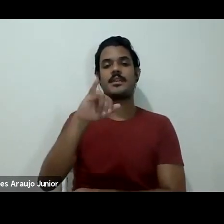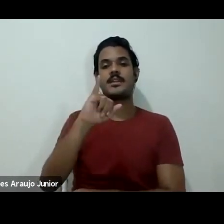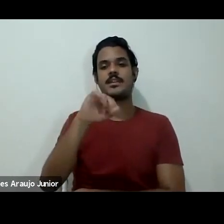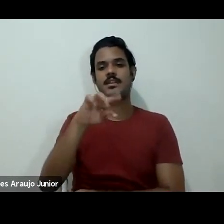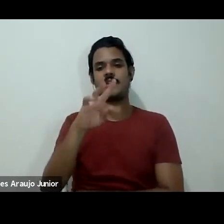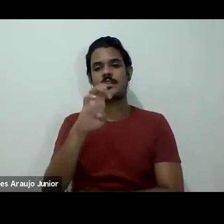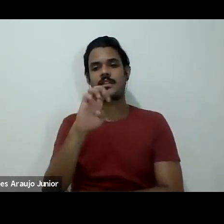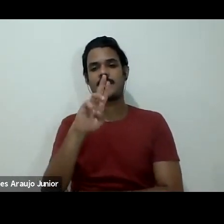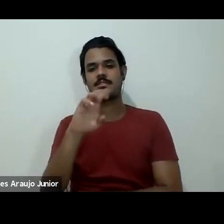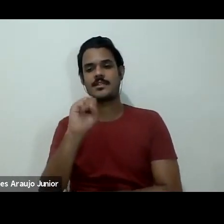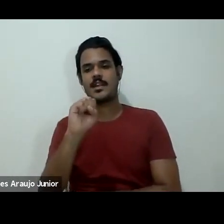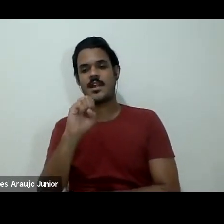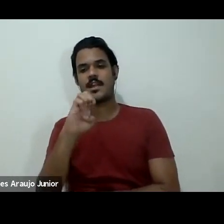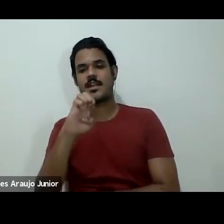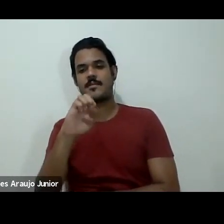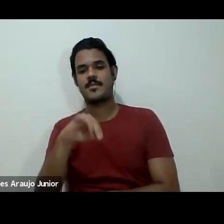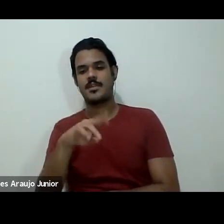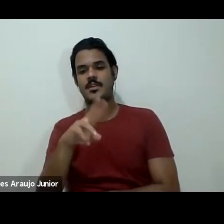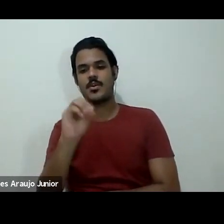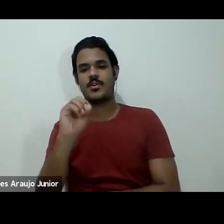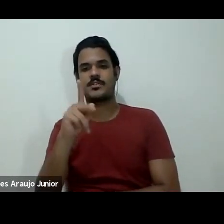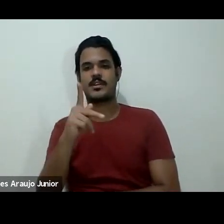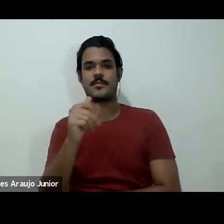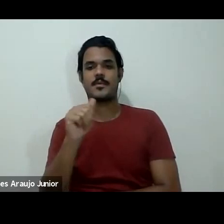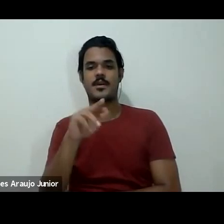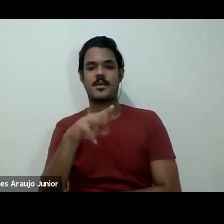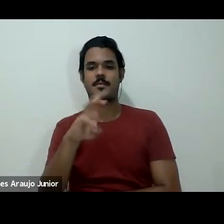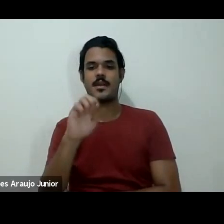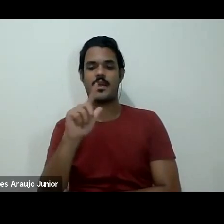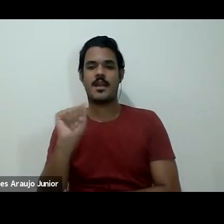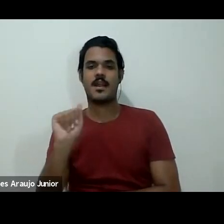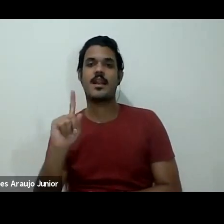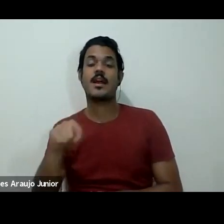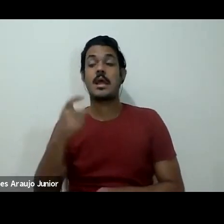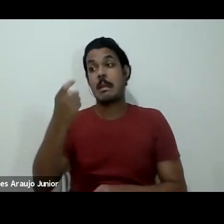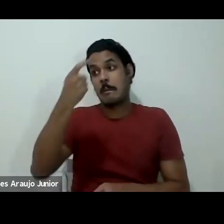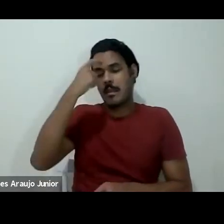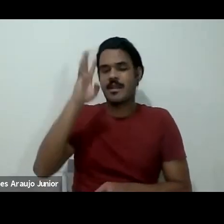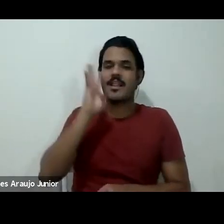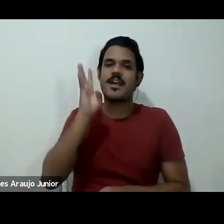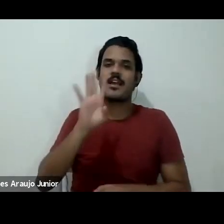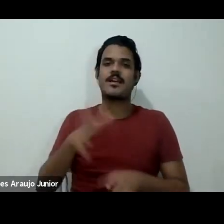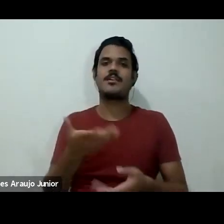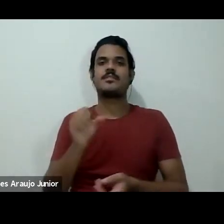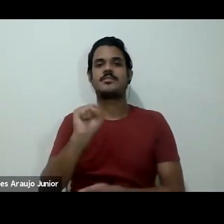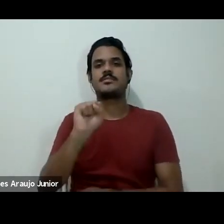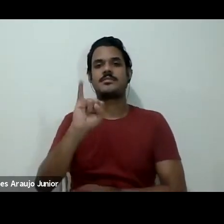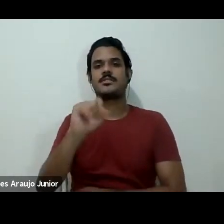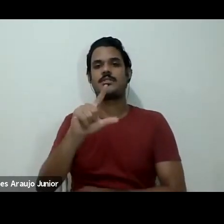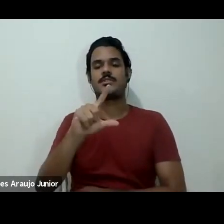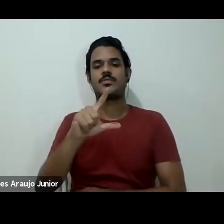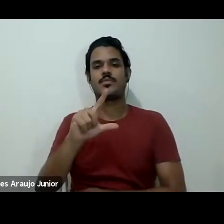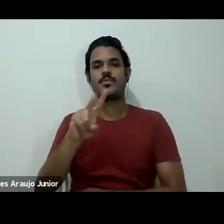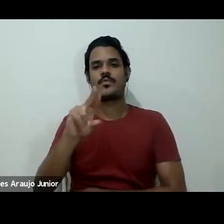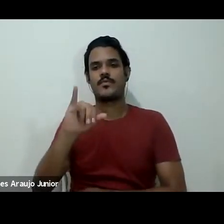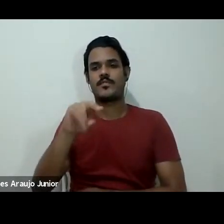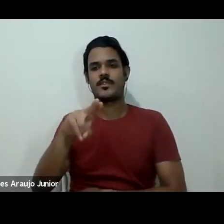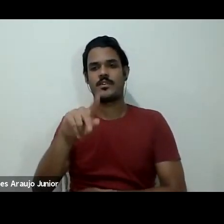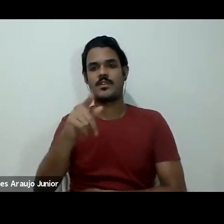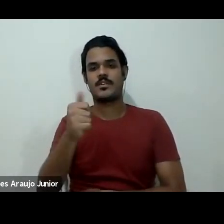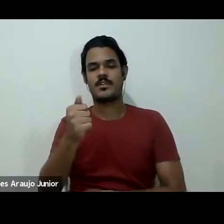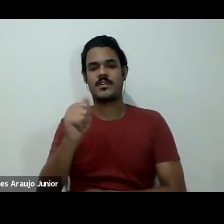Pamela Peregrino, professora Pamela, tá ligada. Silvinha Janaína, que é do terreiro, a Abassada